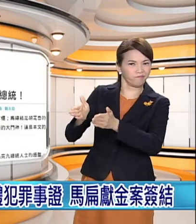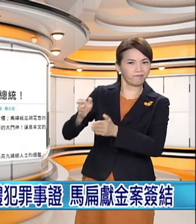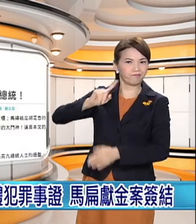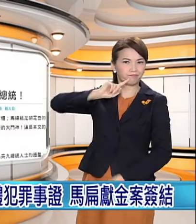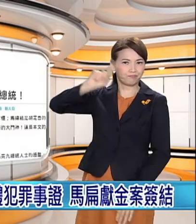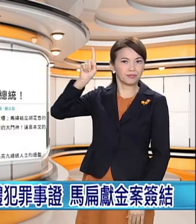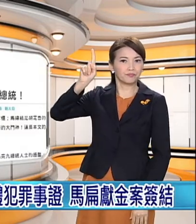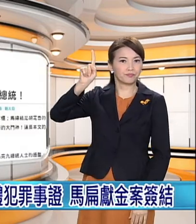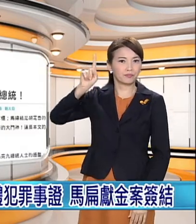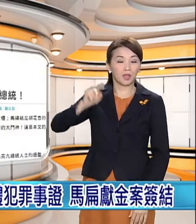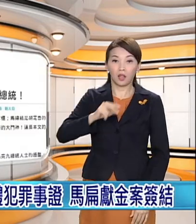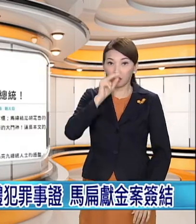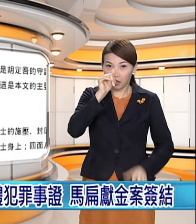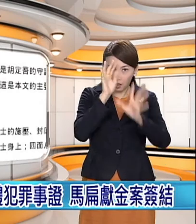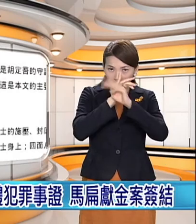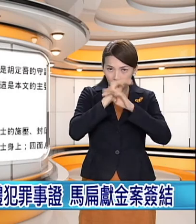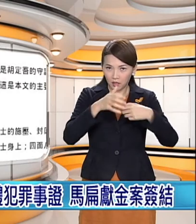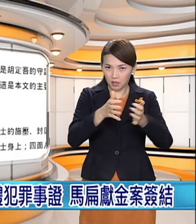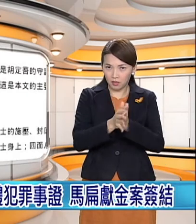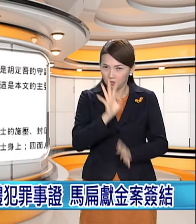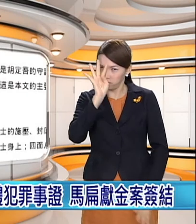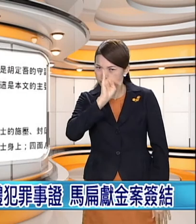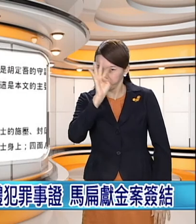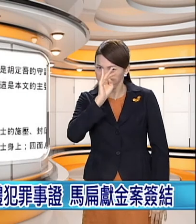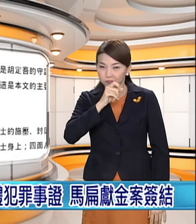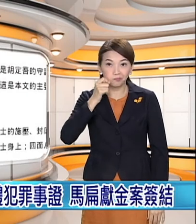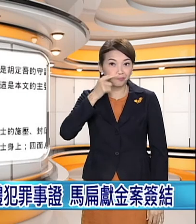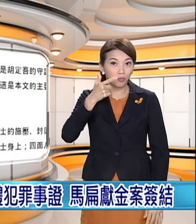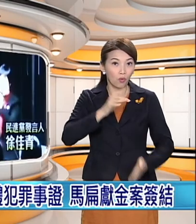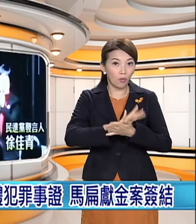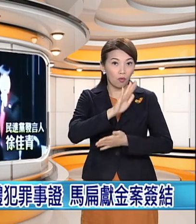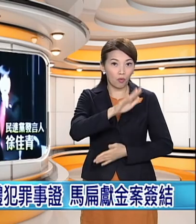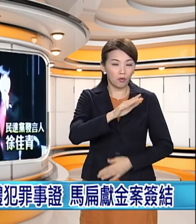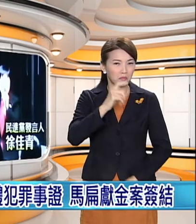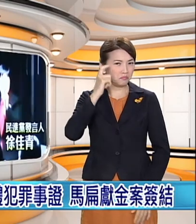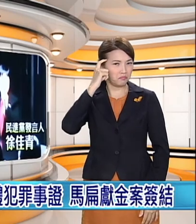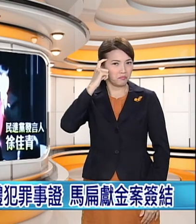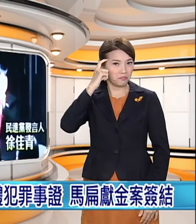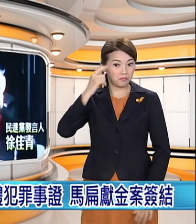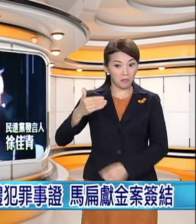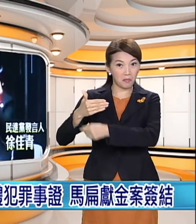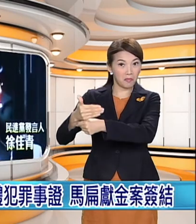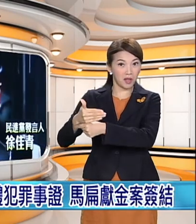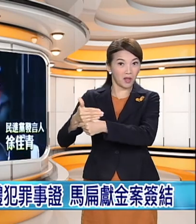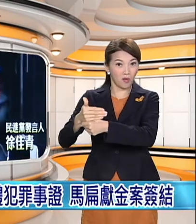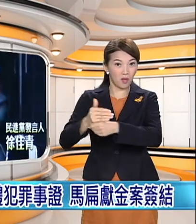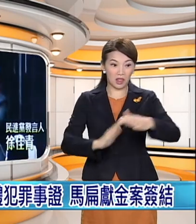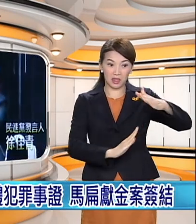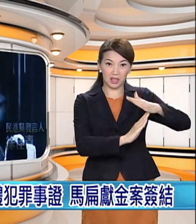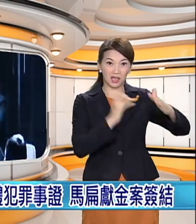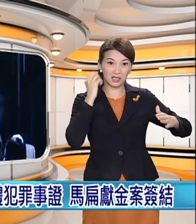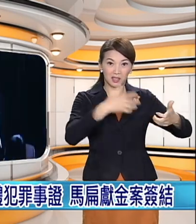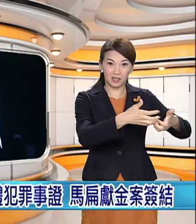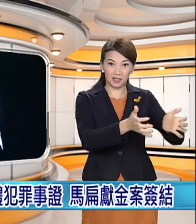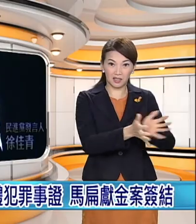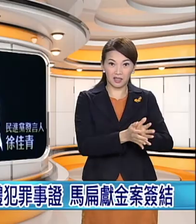调查之后，认定查无马英九图利顶薪集团的证据，全案牵